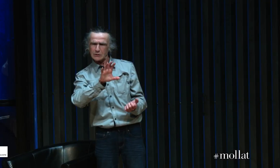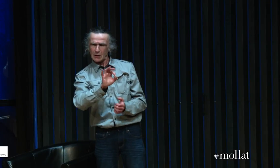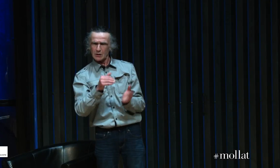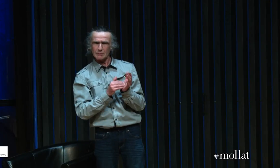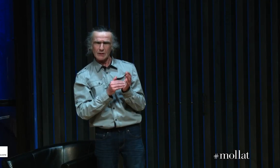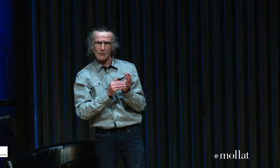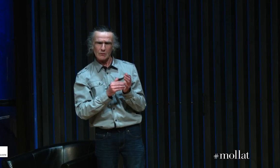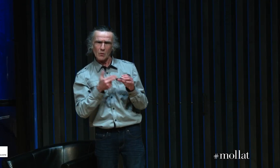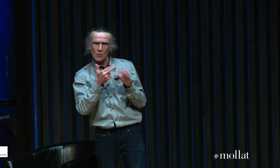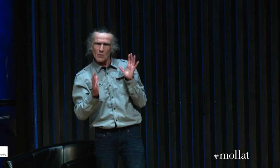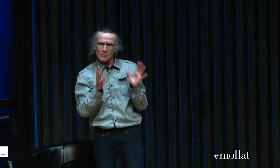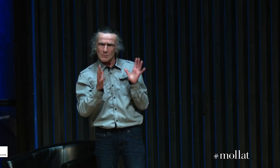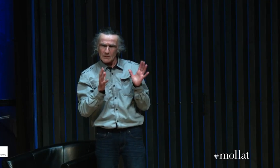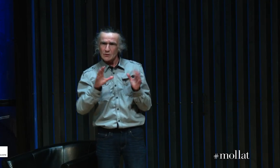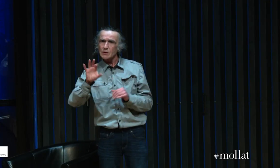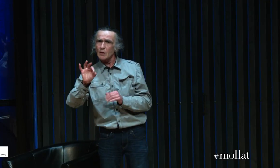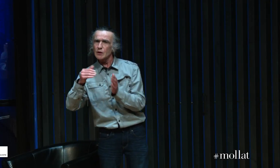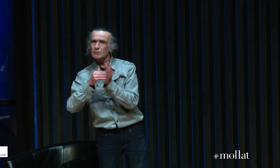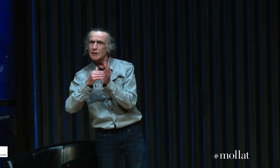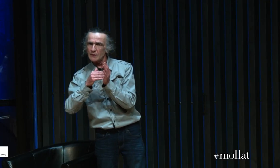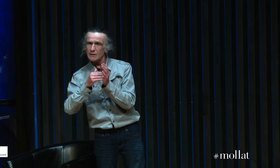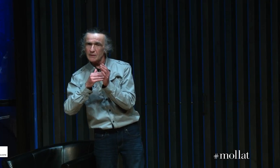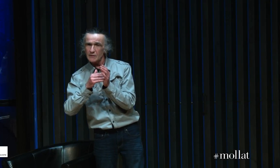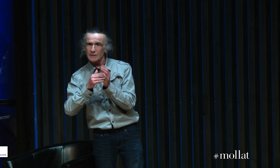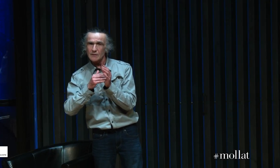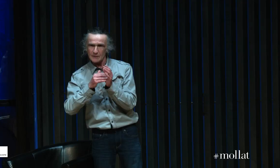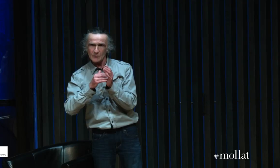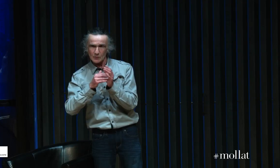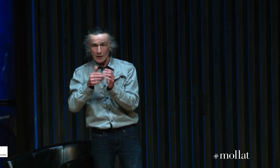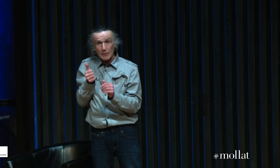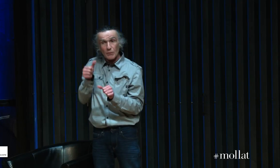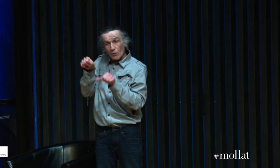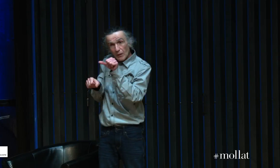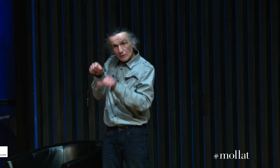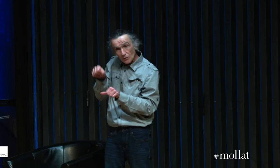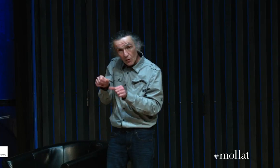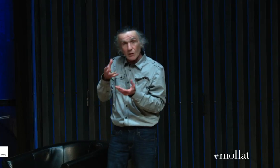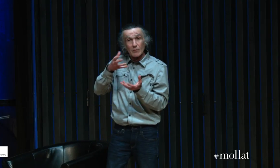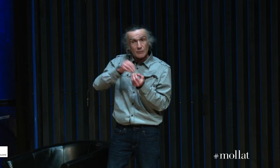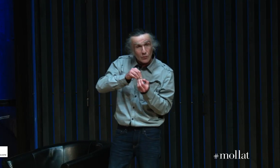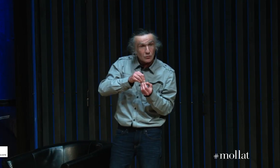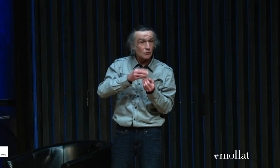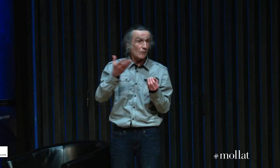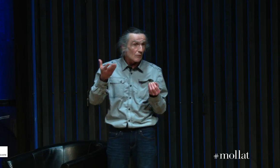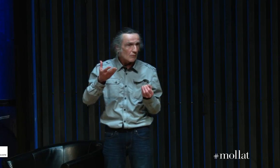oreille. Je crois qu'il y a, je ne sais plus, je crois que c'est 50 000 euros, il me semble, un implant